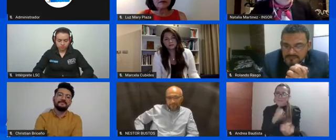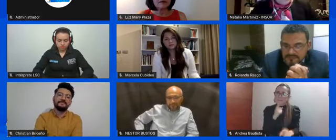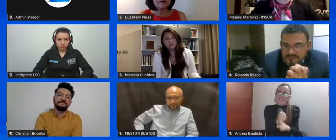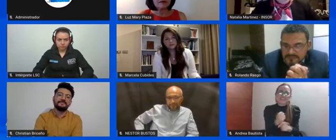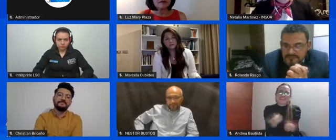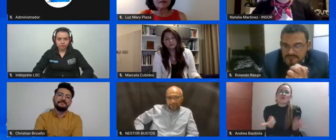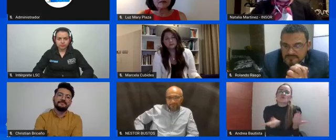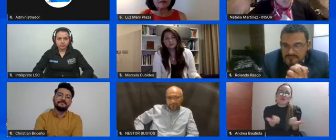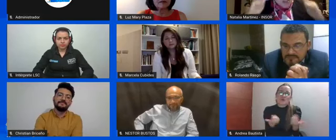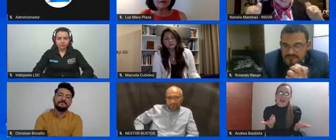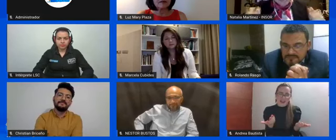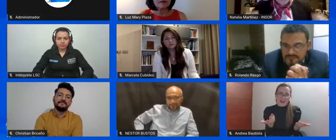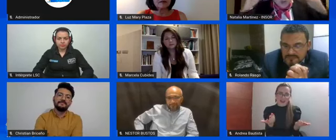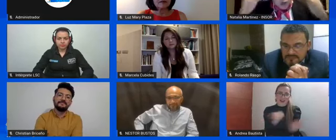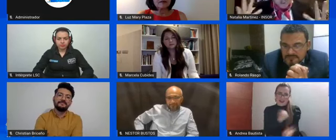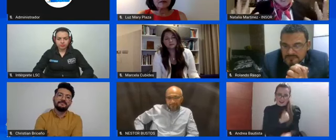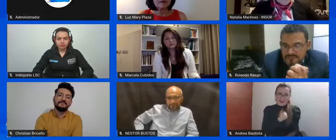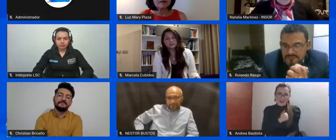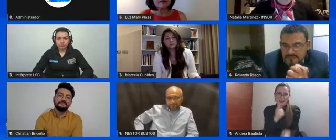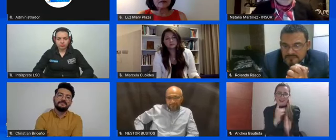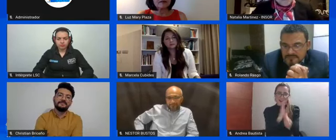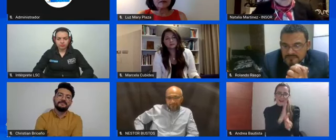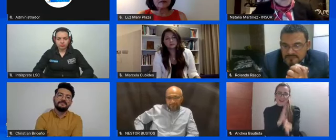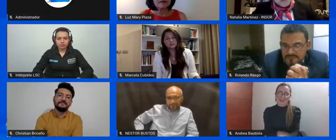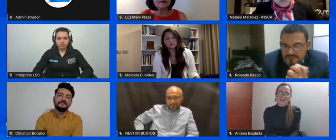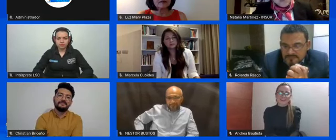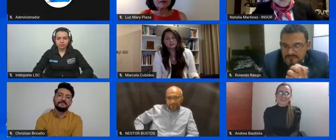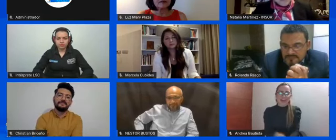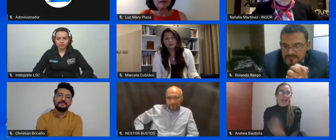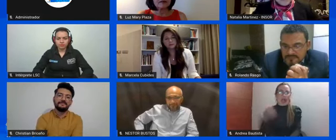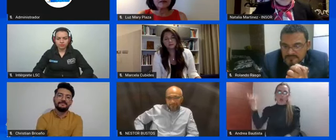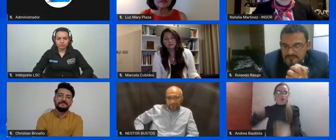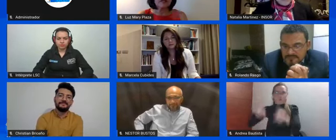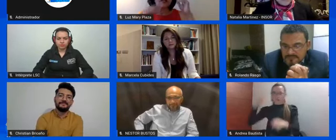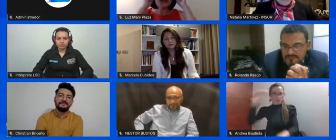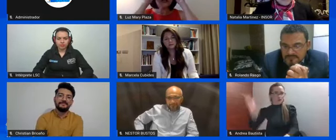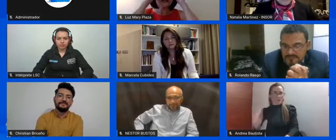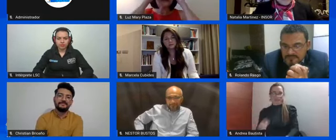no saben que tú te lo echaste al hombro y lo sacaste adelante?